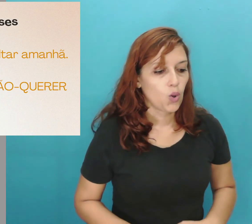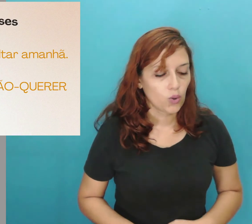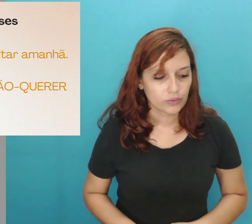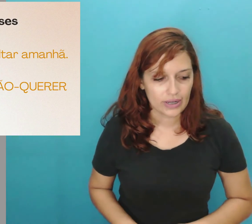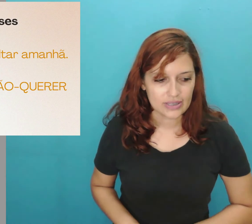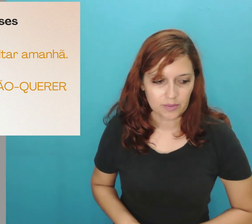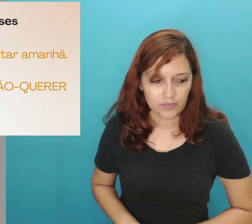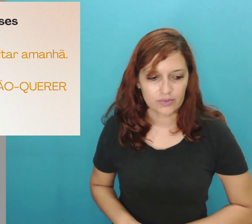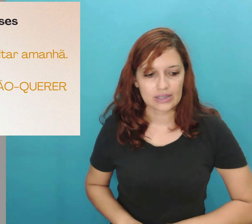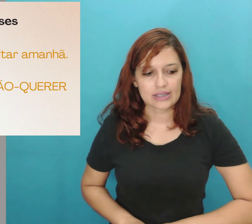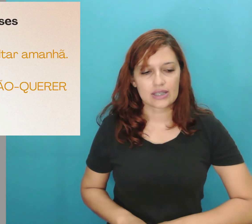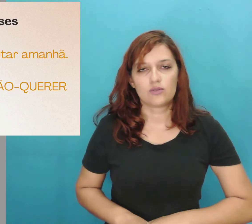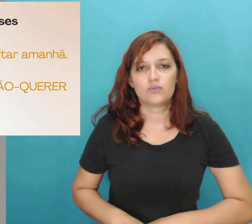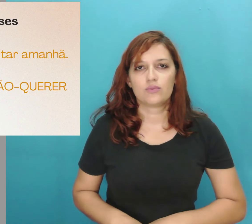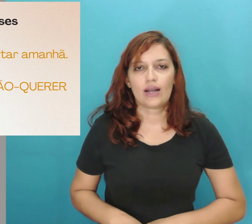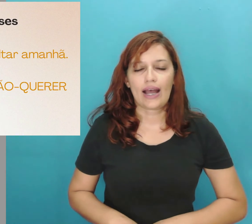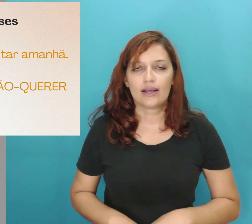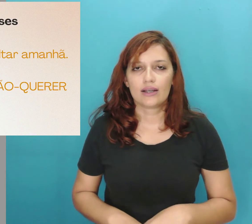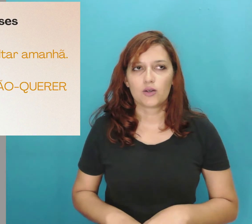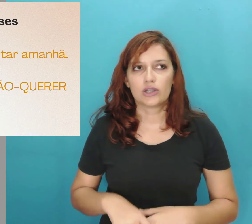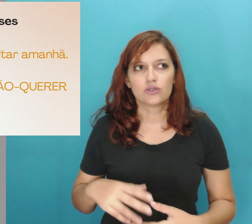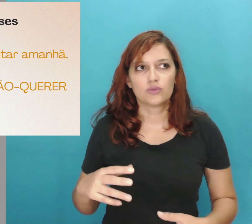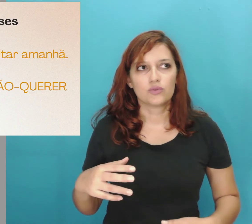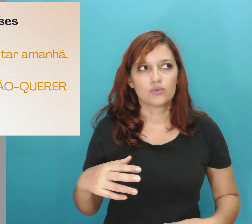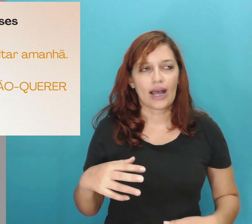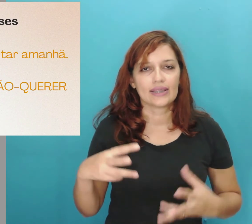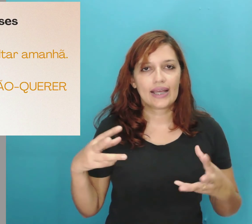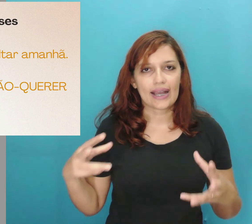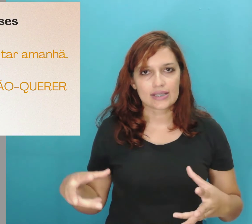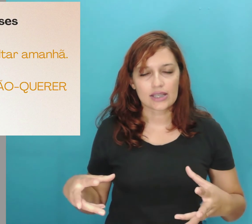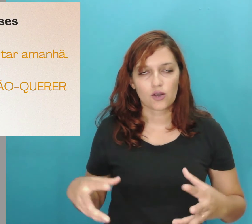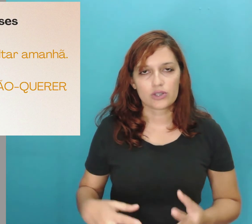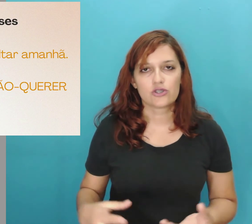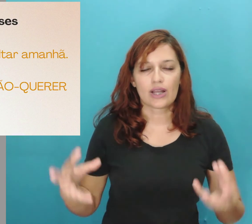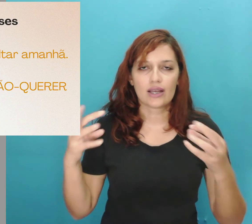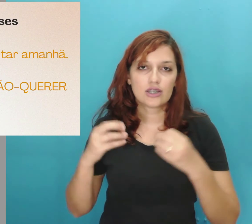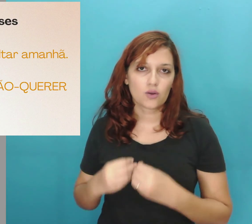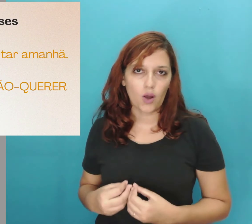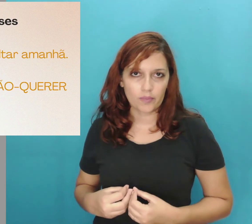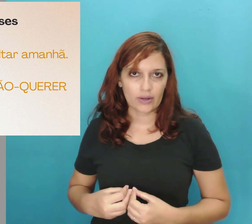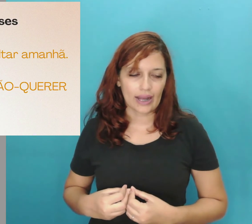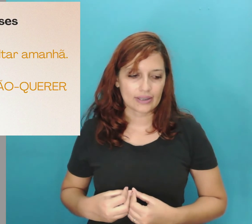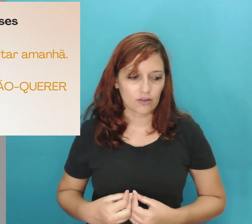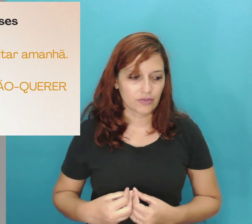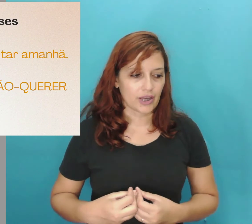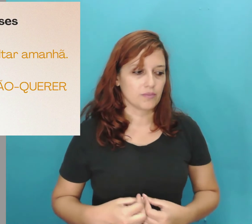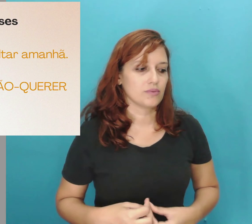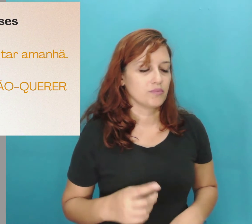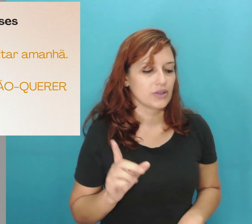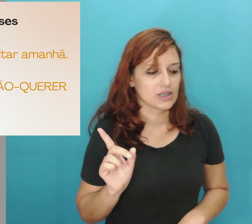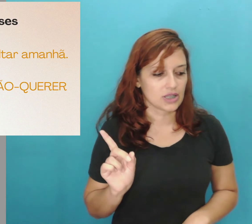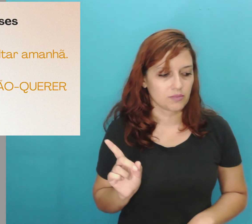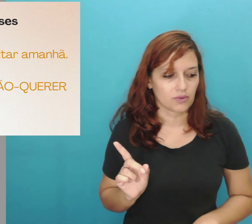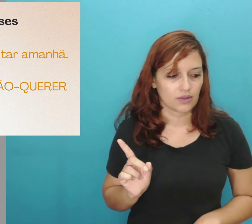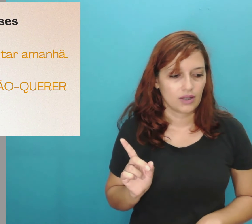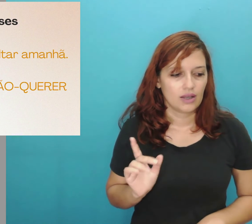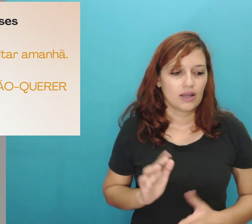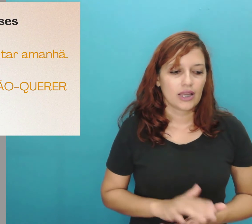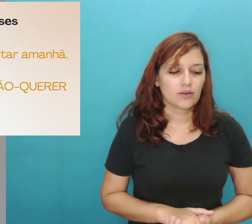Outro exemplo são quando a negação está incorporada ao verbo. Por exemplo, eu não